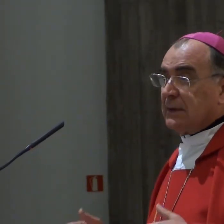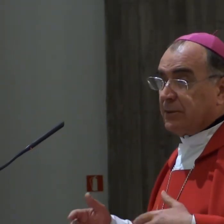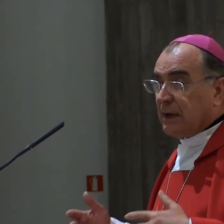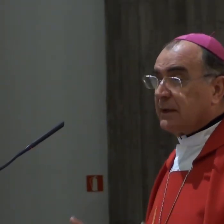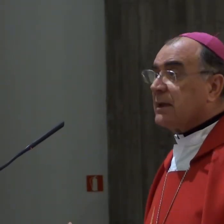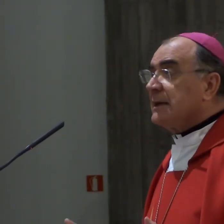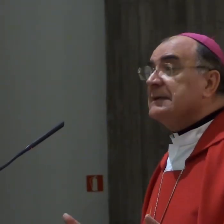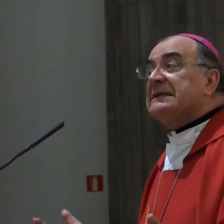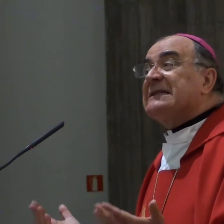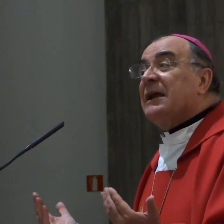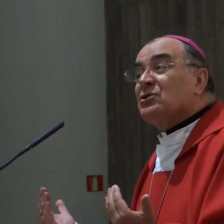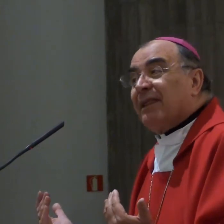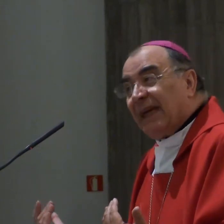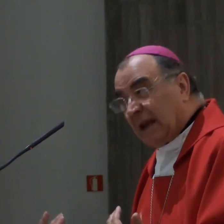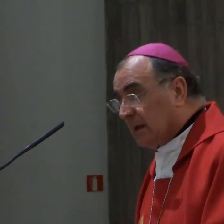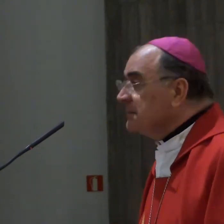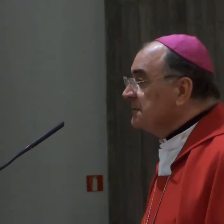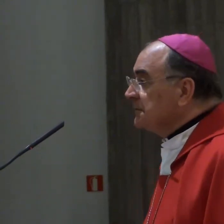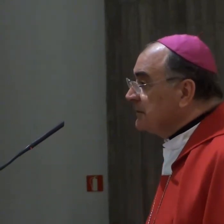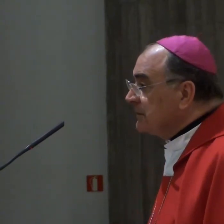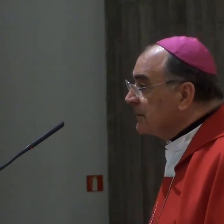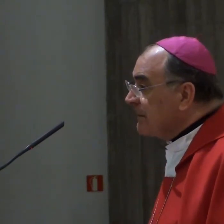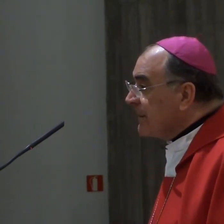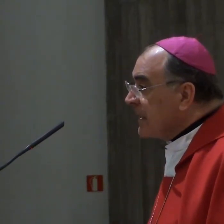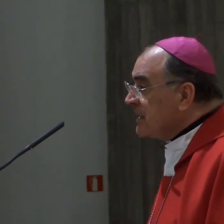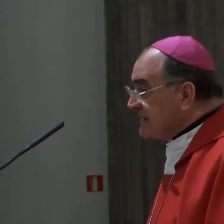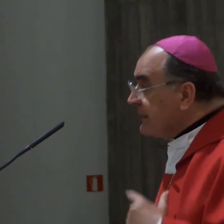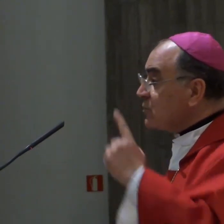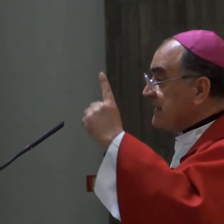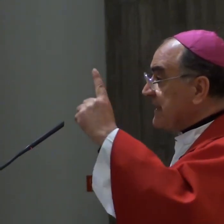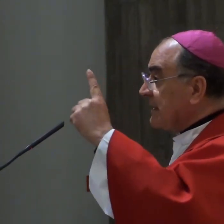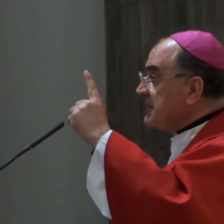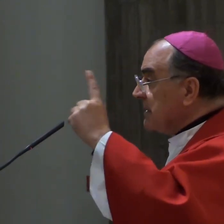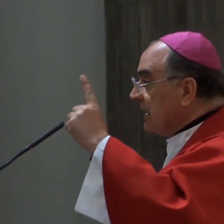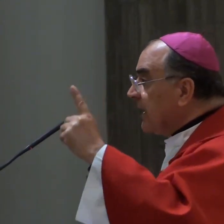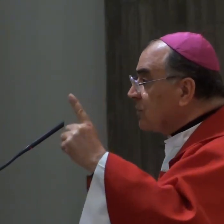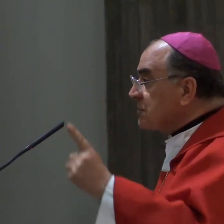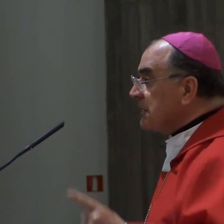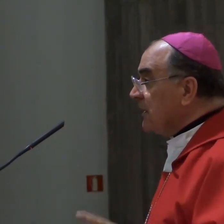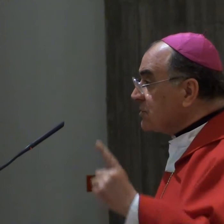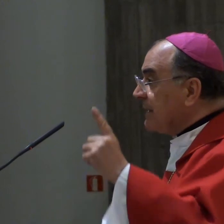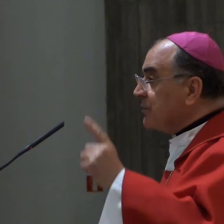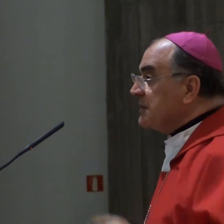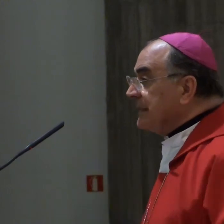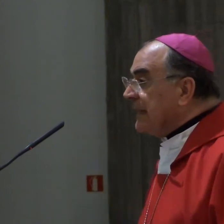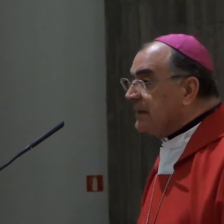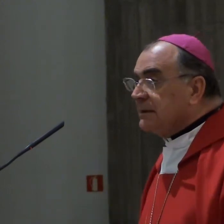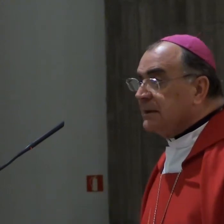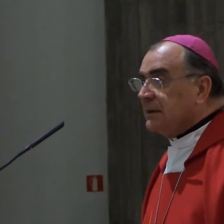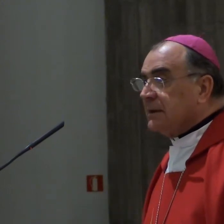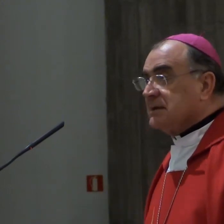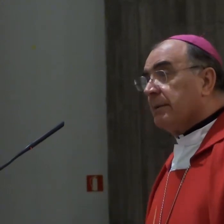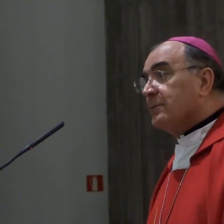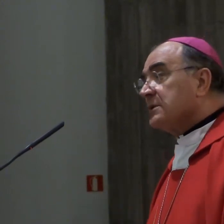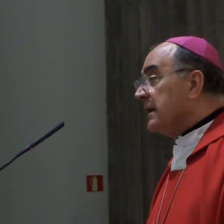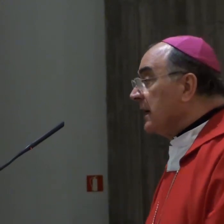visto como una violencia se nos acerca sabemos que está también lejos de los cambios